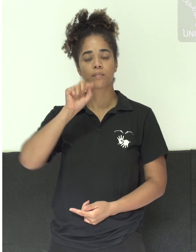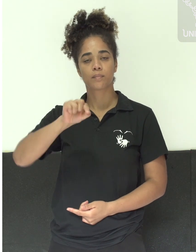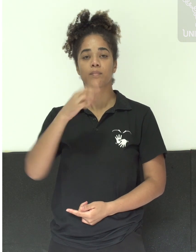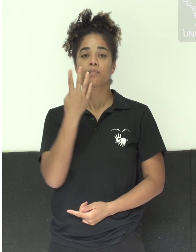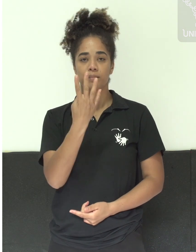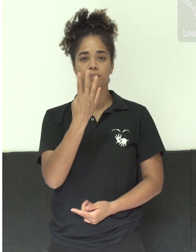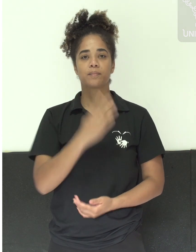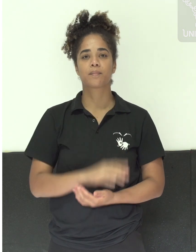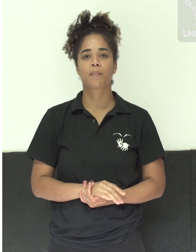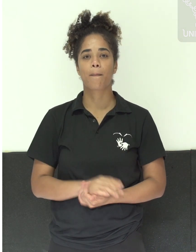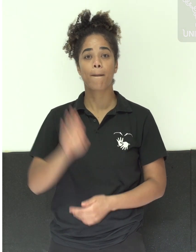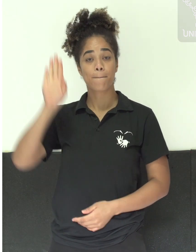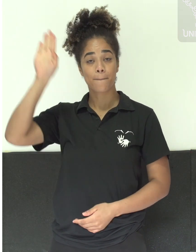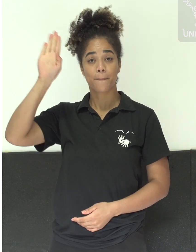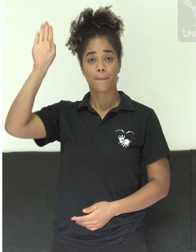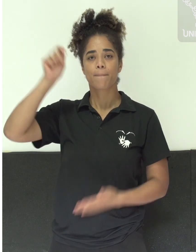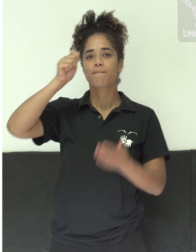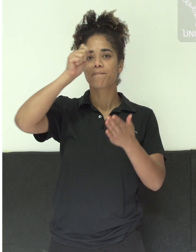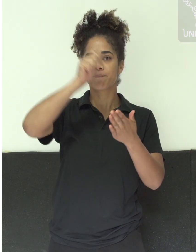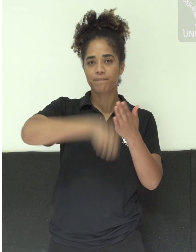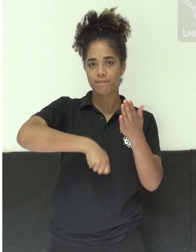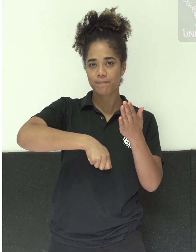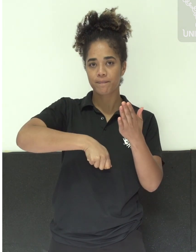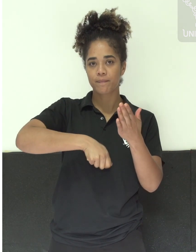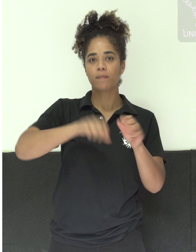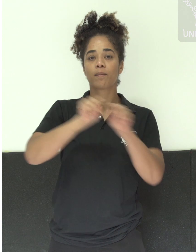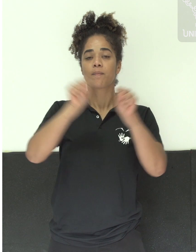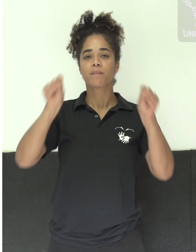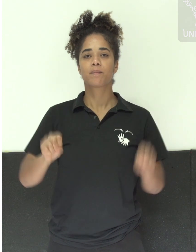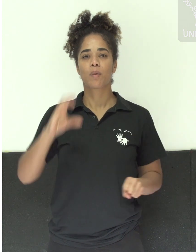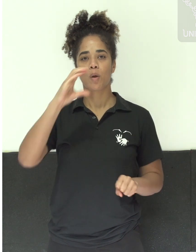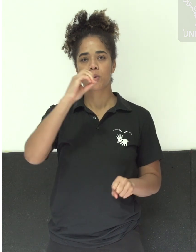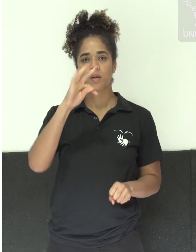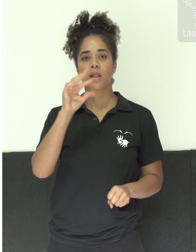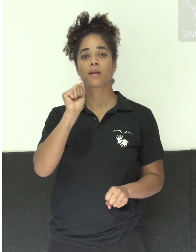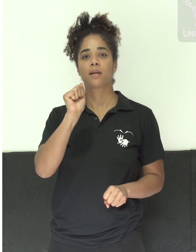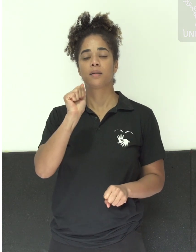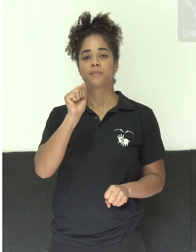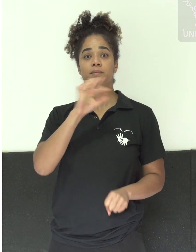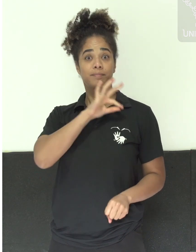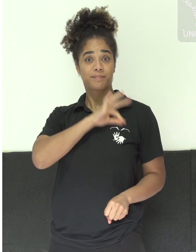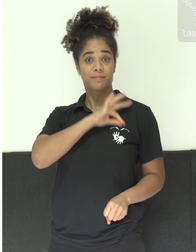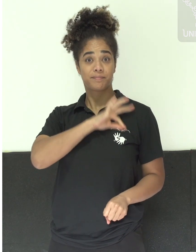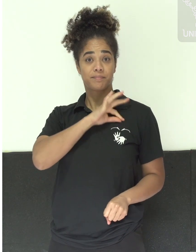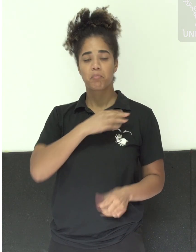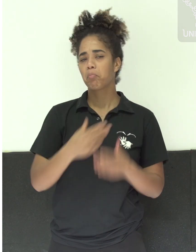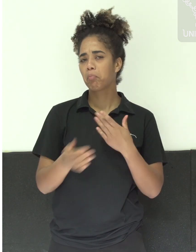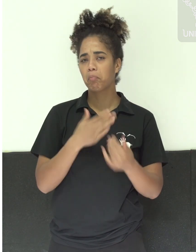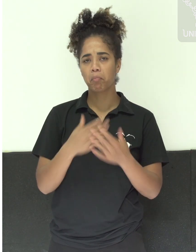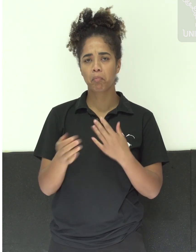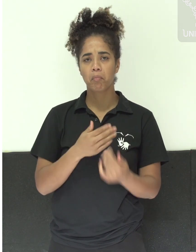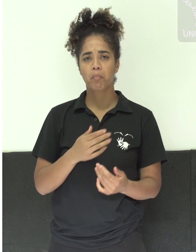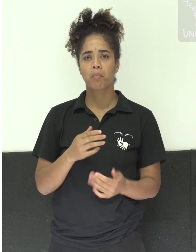7.2.5.4 Candidatos inscritos em sistema de cotas que, independente da renda, artigo